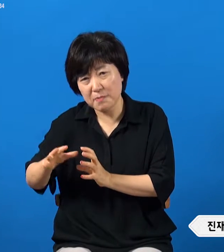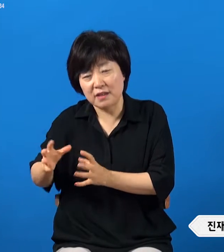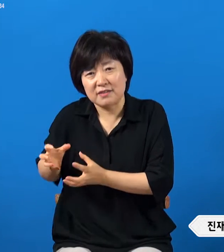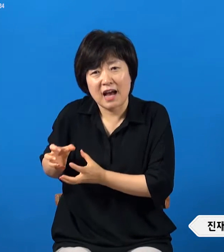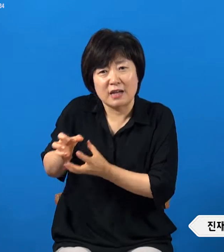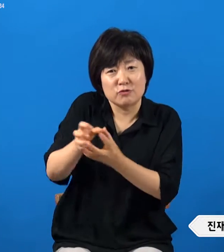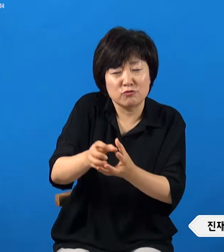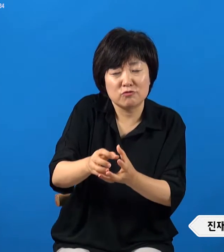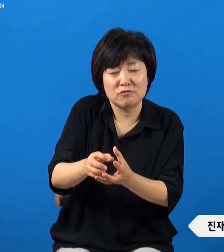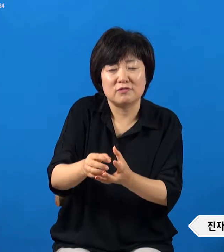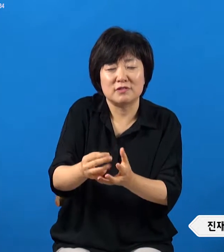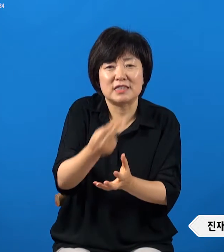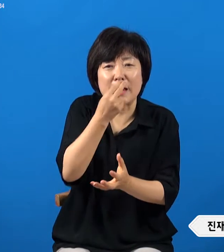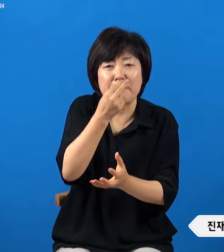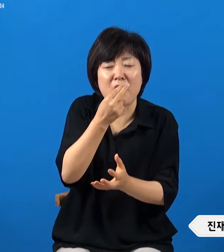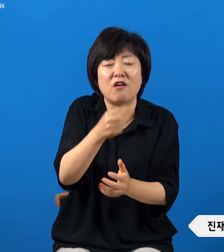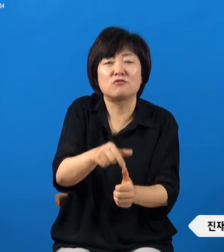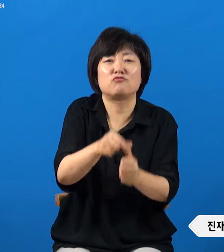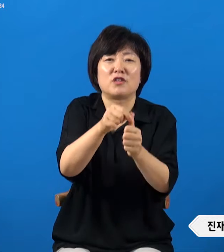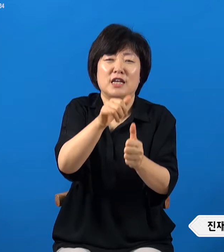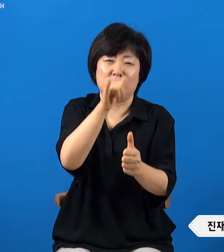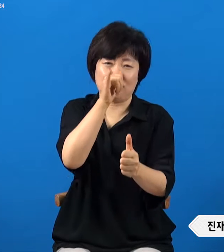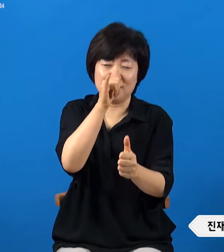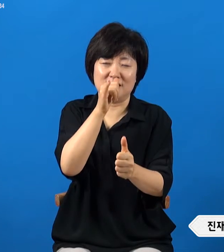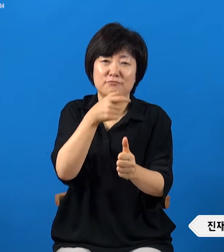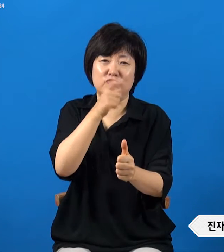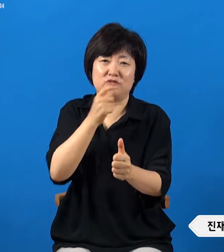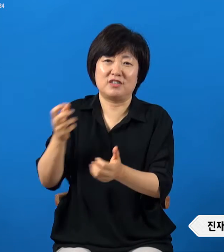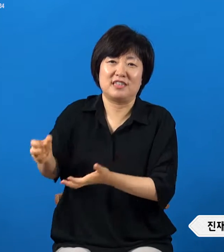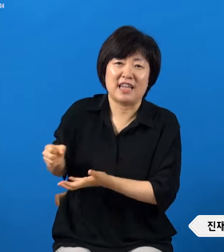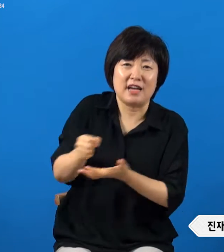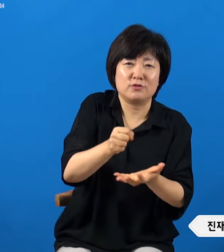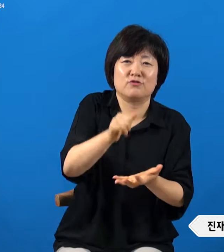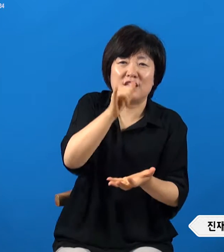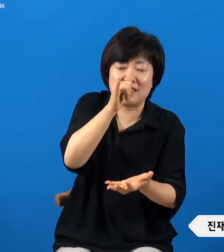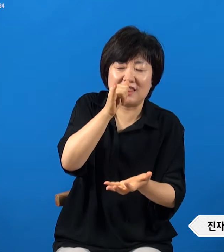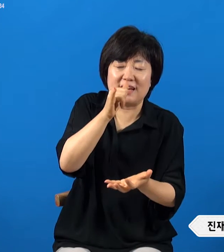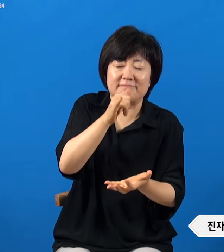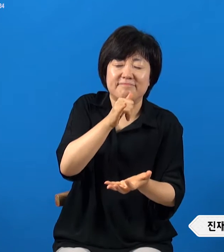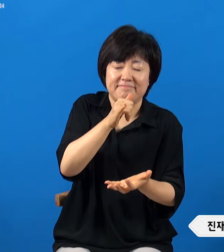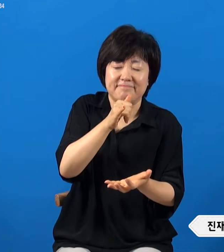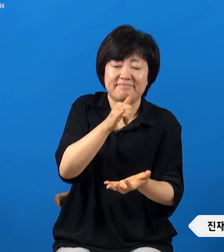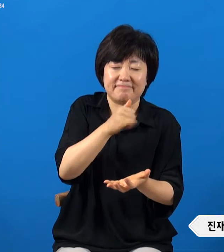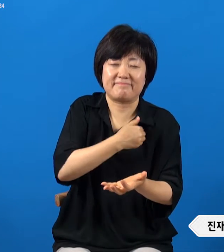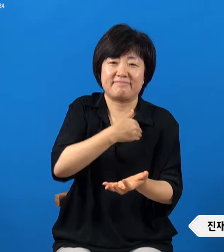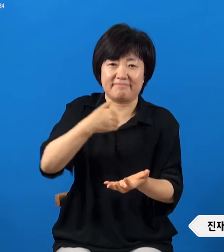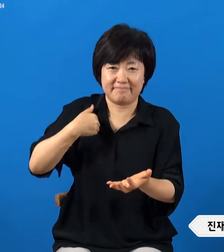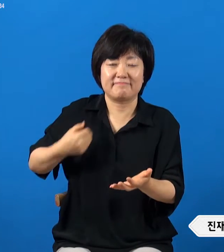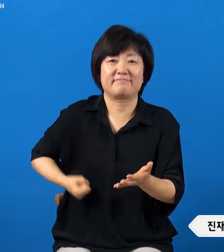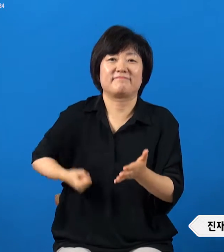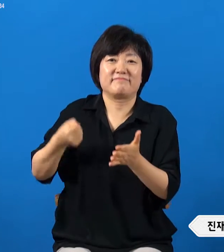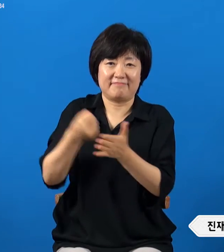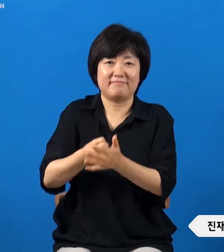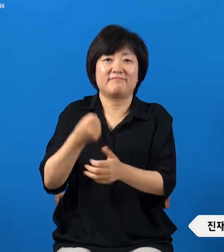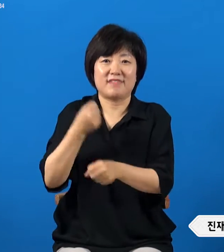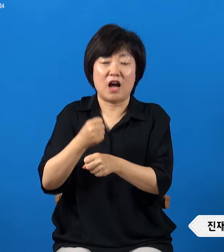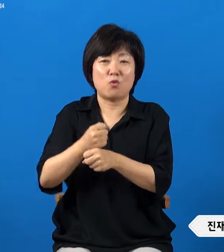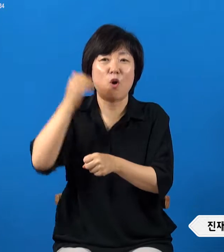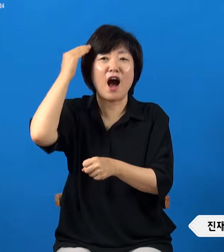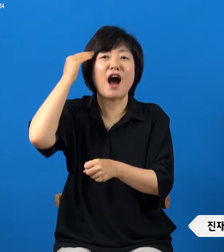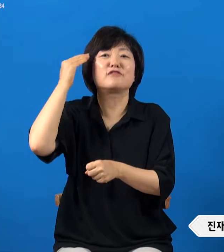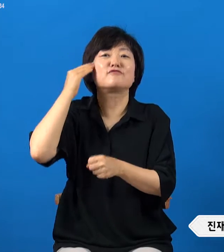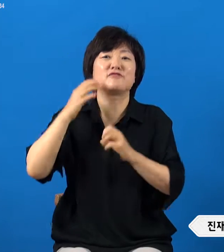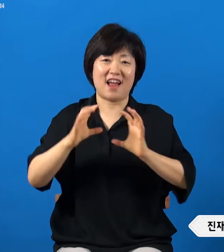한국으로 오게 됩니다. 이번에 그 베프티스트 블레싱을 통해서 바로 그런 침례 교회에